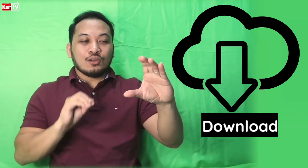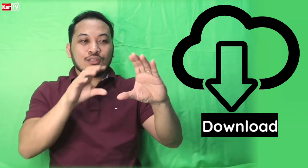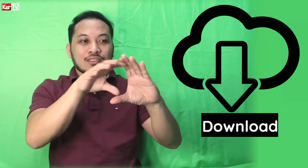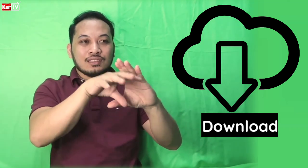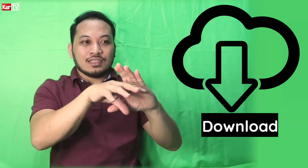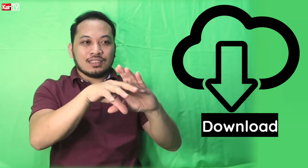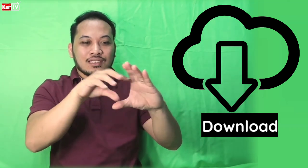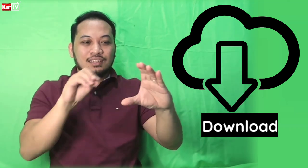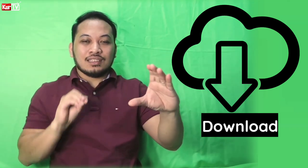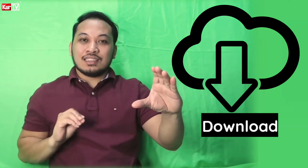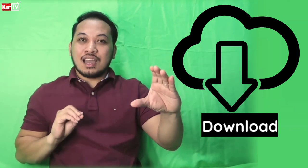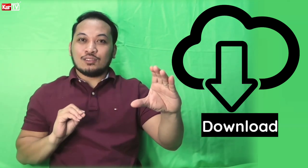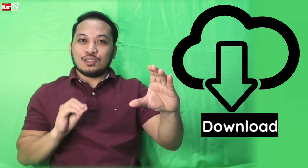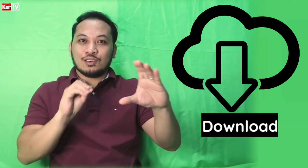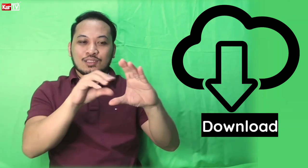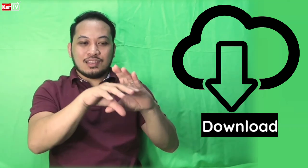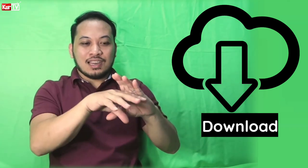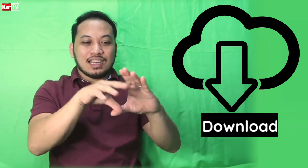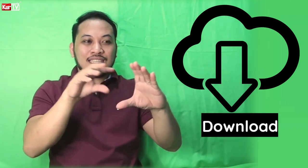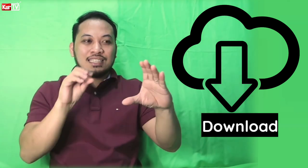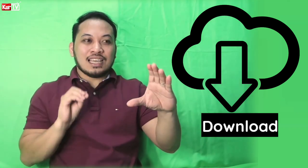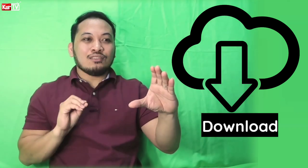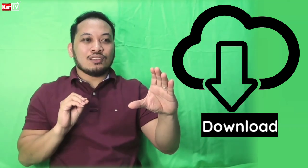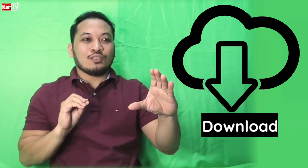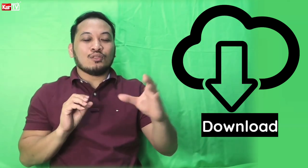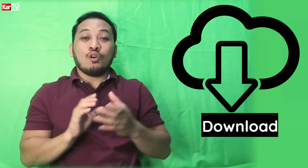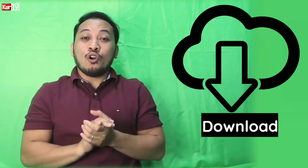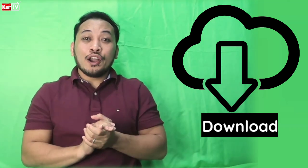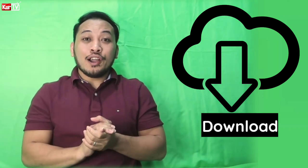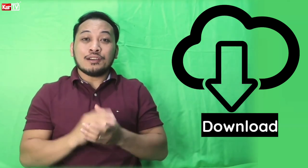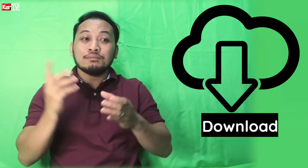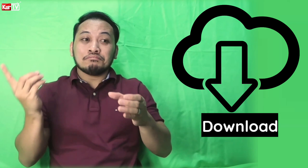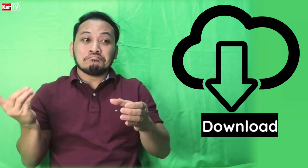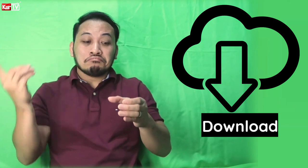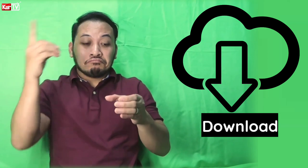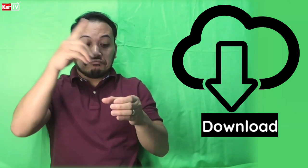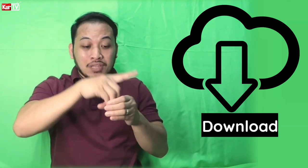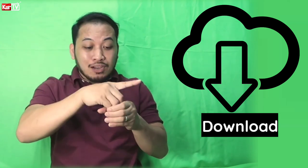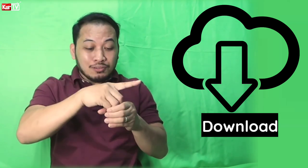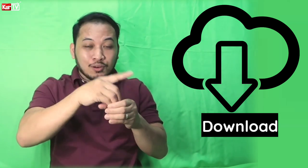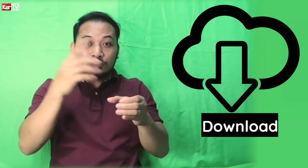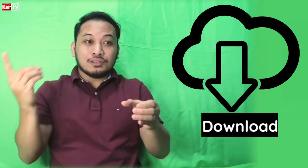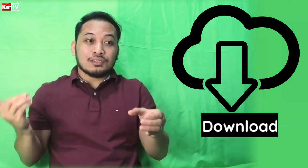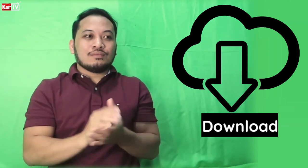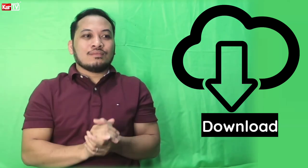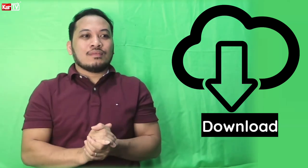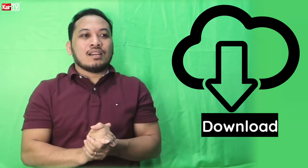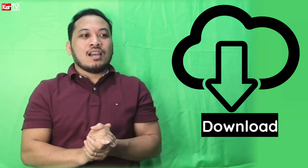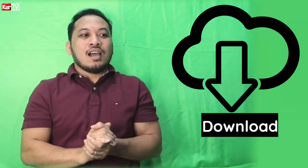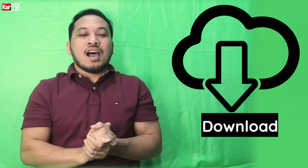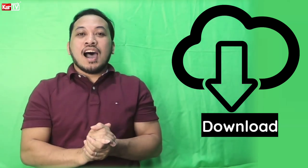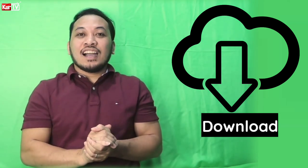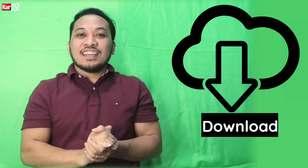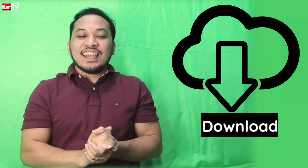Download. Download. Download or download. Ang next